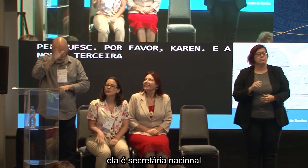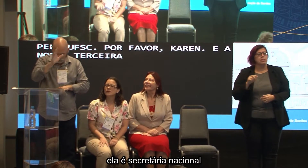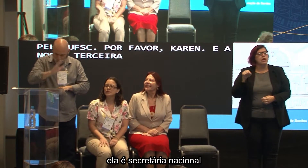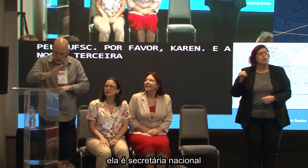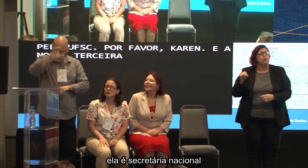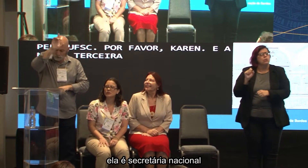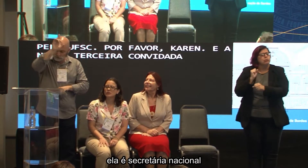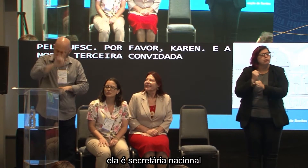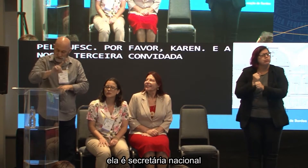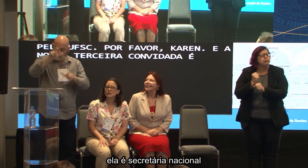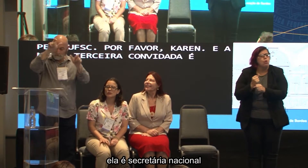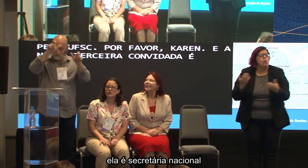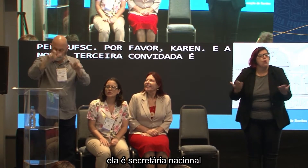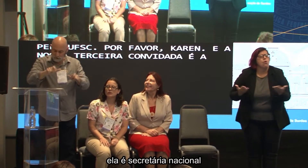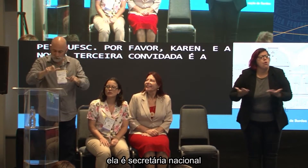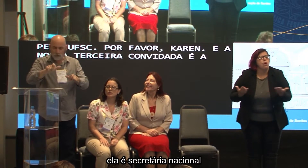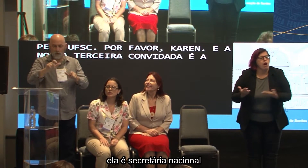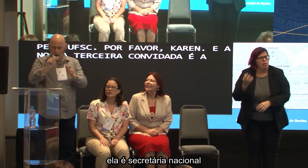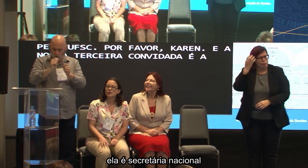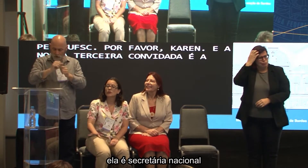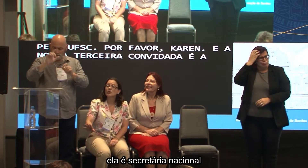é secretária